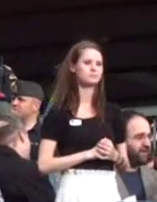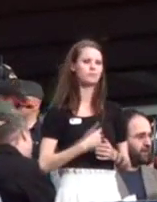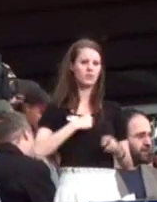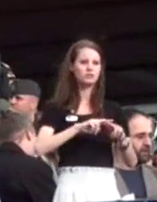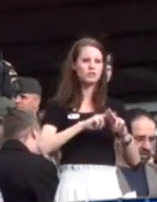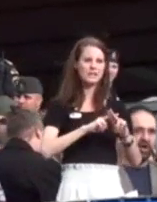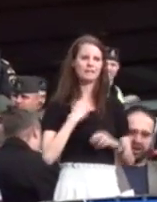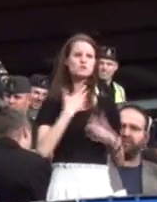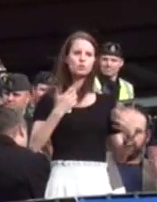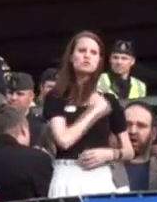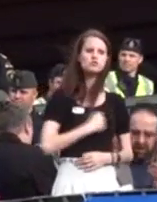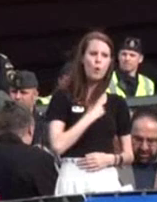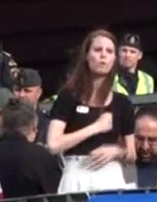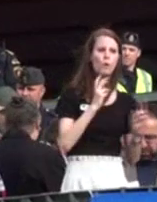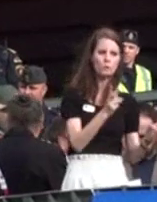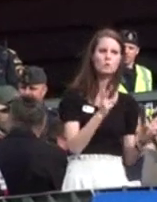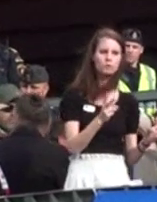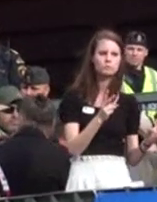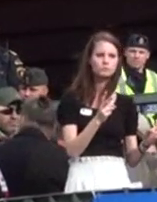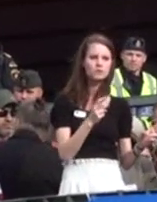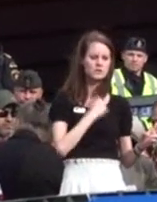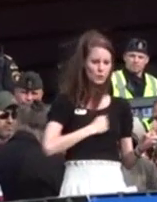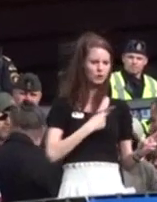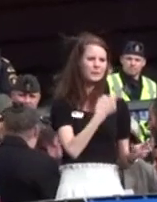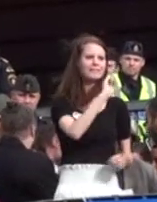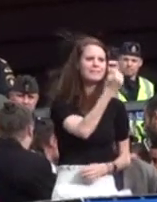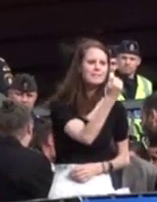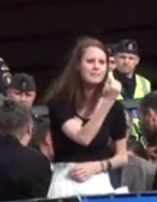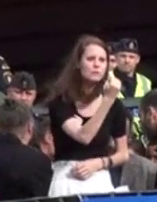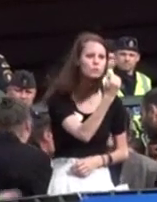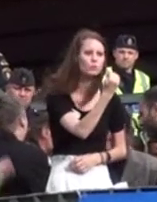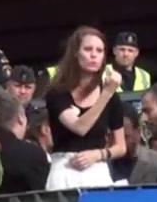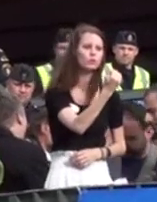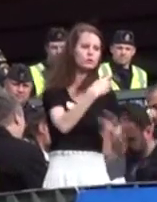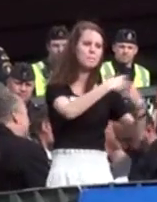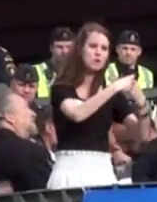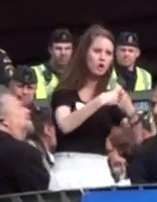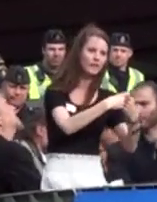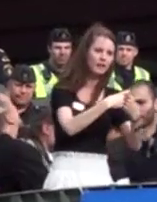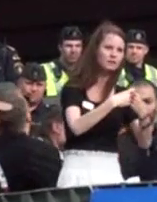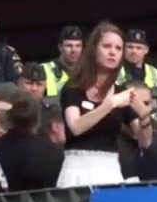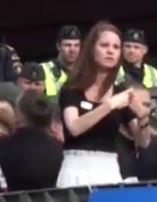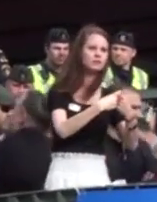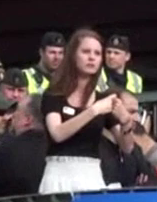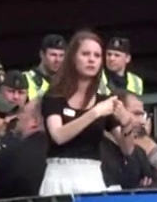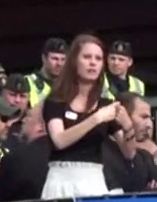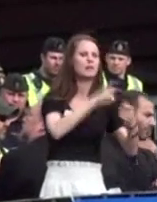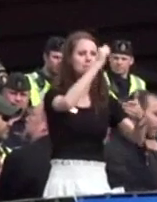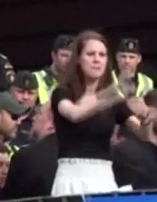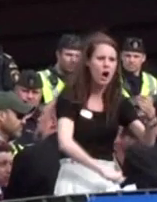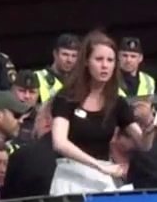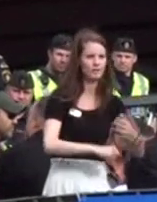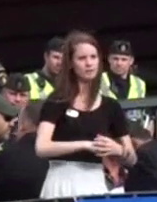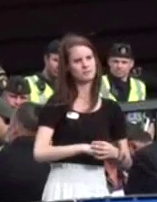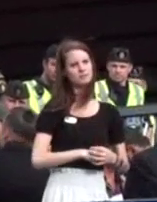Jag känner en stor sorg över de 9 bröder som